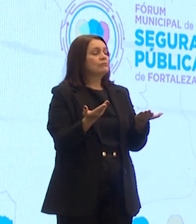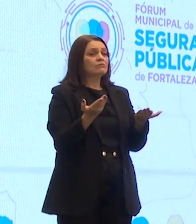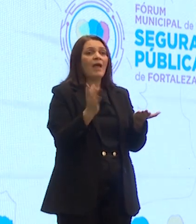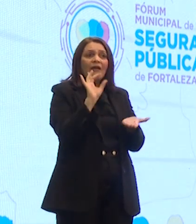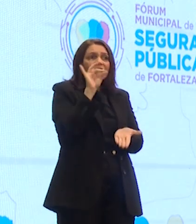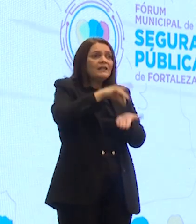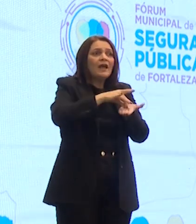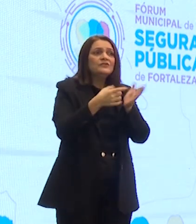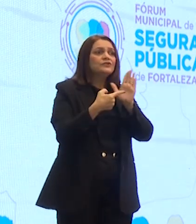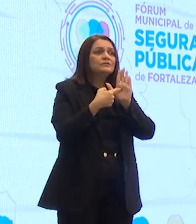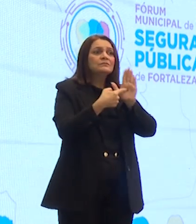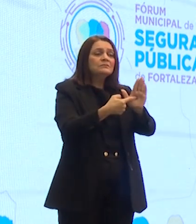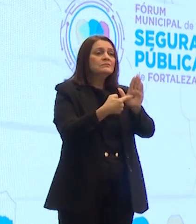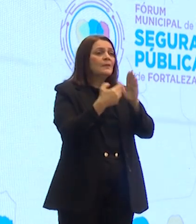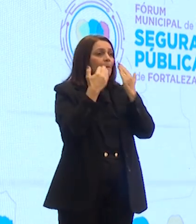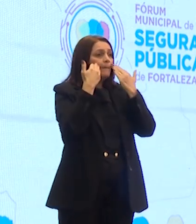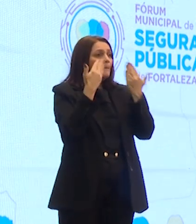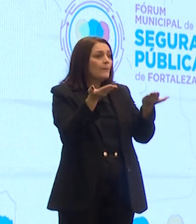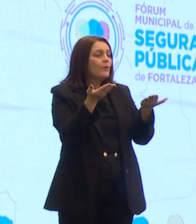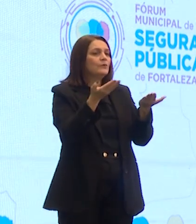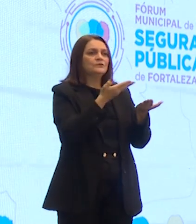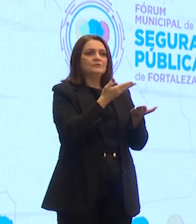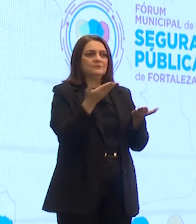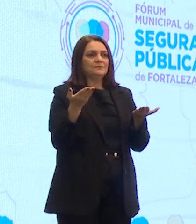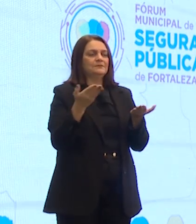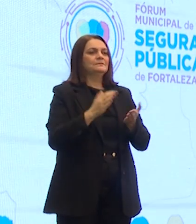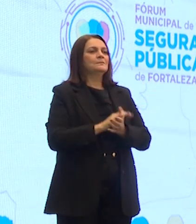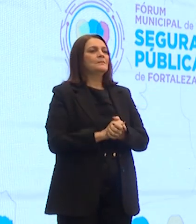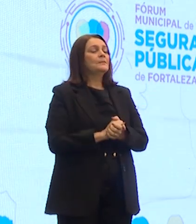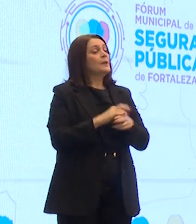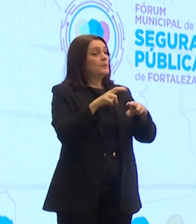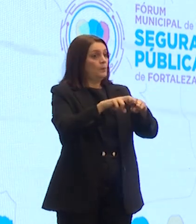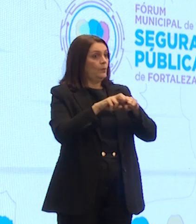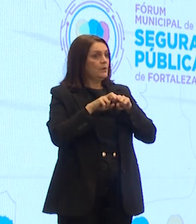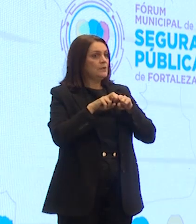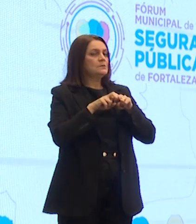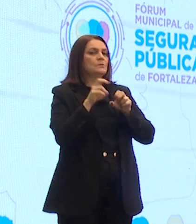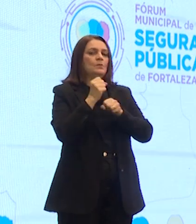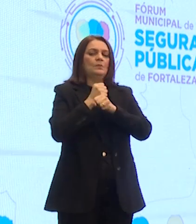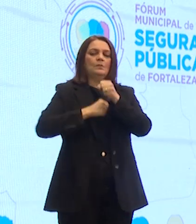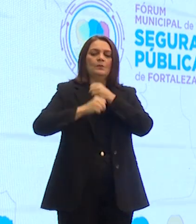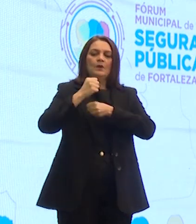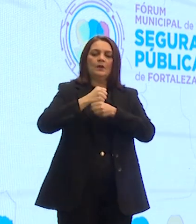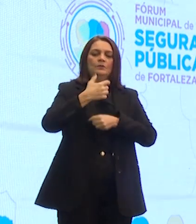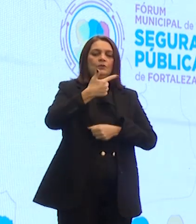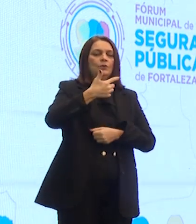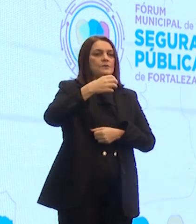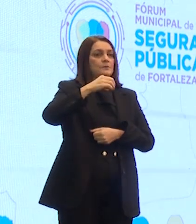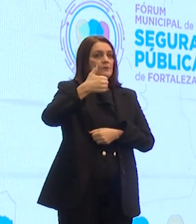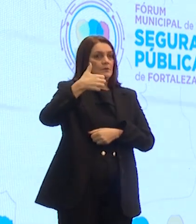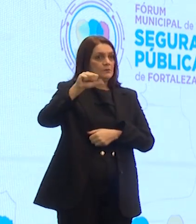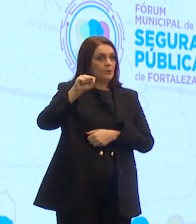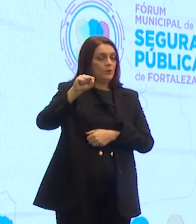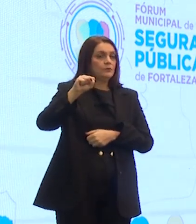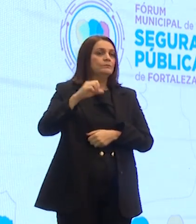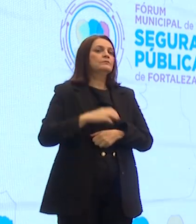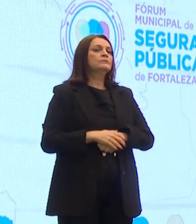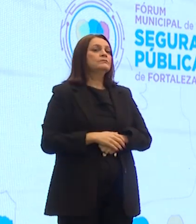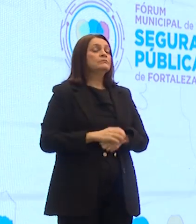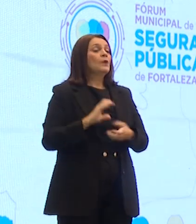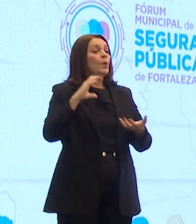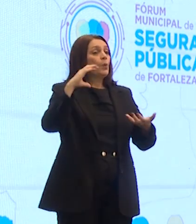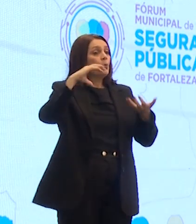realidade. E por isso, em 2018, o Congresso Nacional aprovou uma